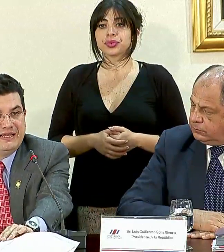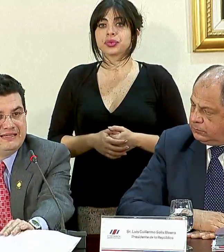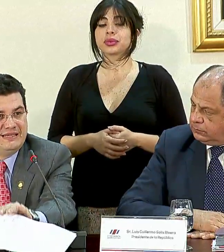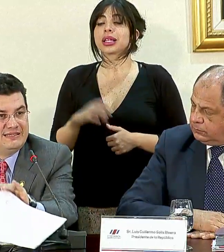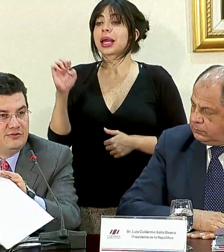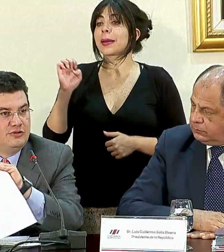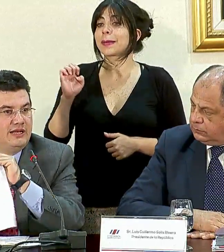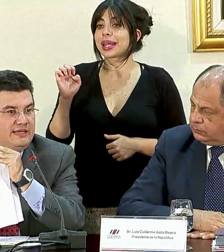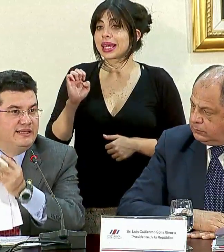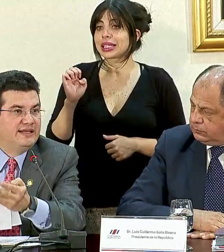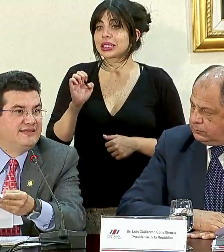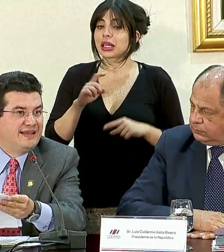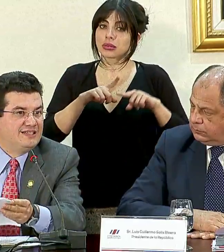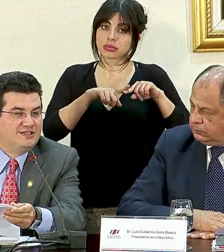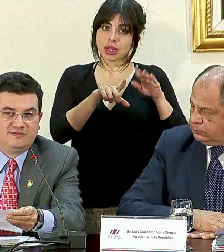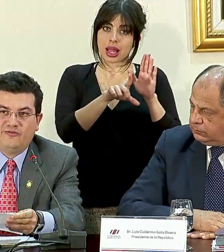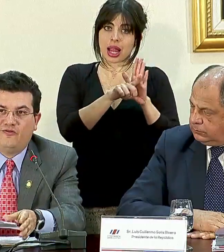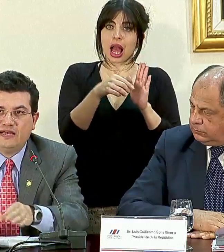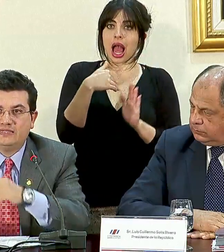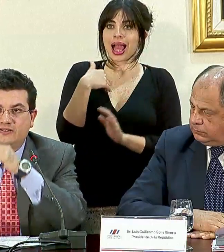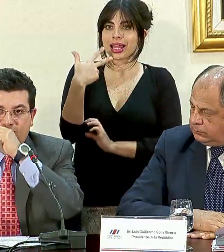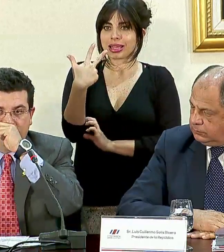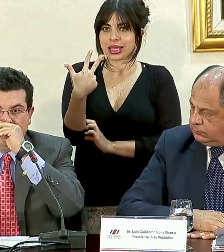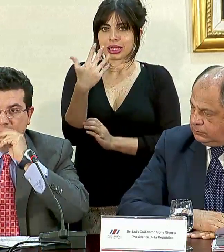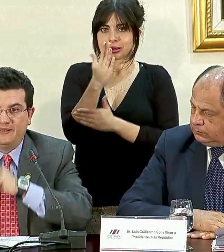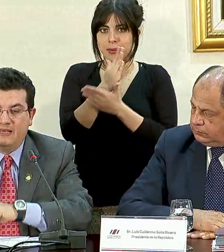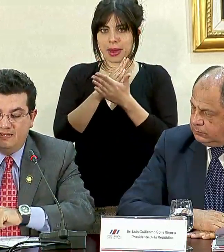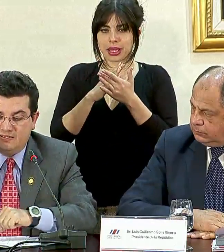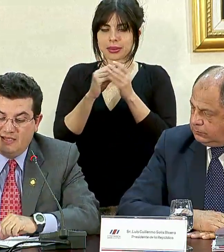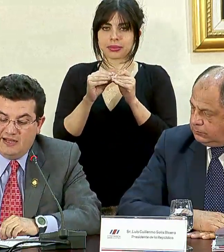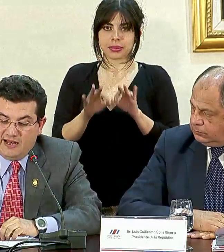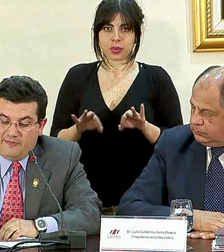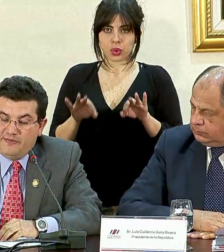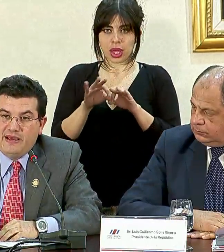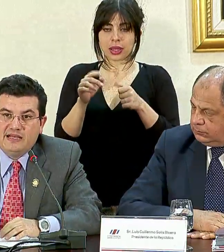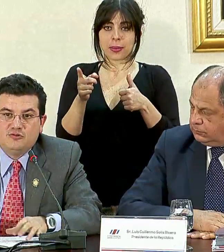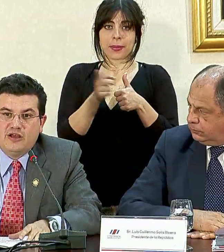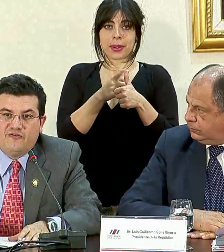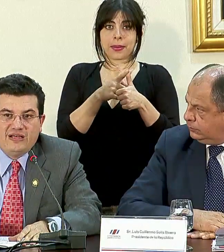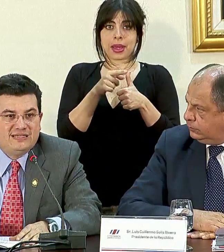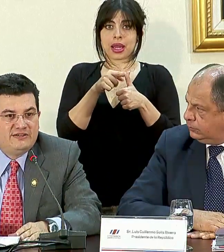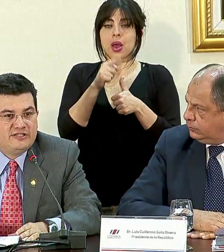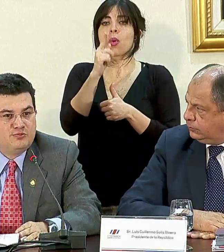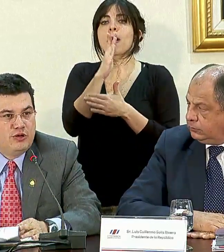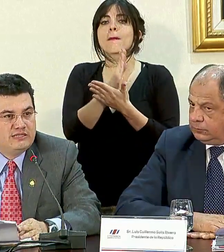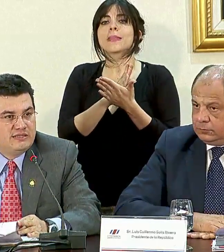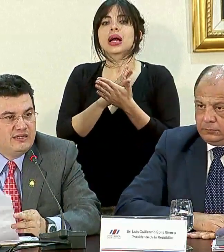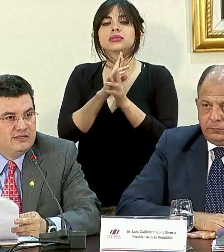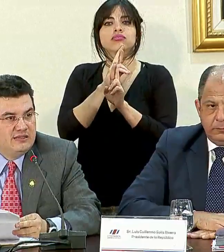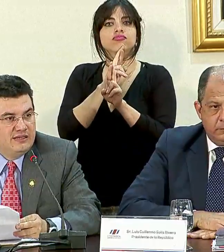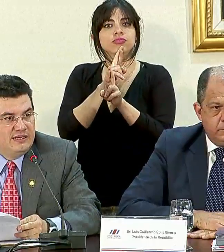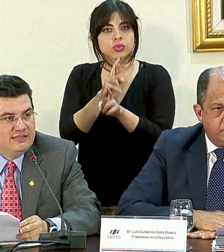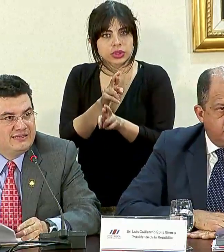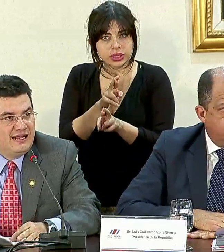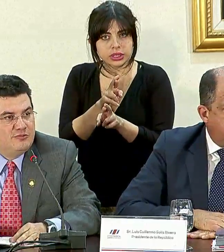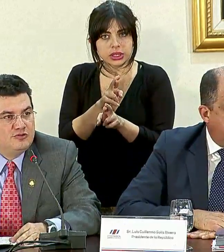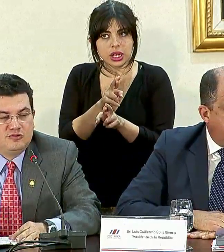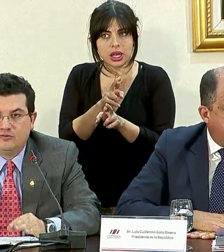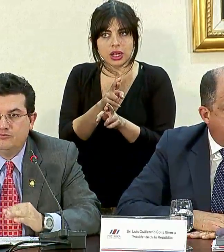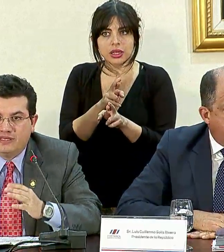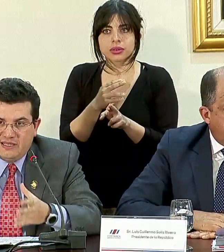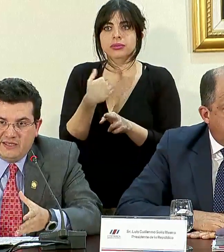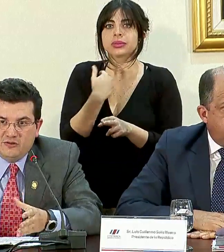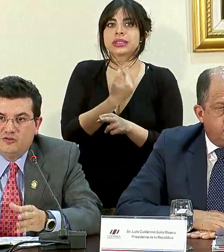Las emergencias, según la ley, tienen 3 fases fundamentales. La primera es una fase de respuesta.